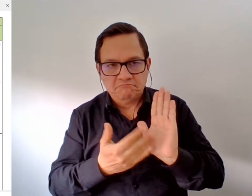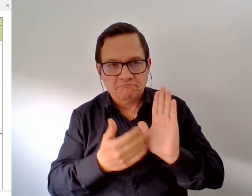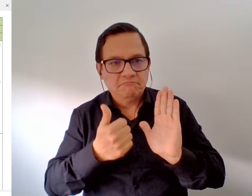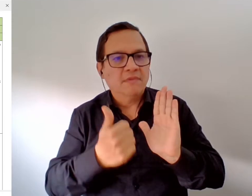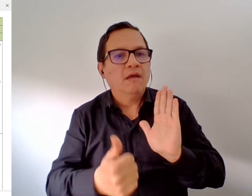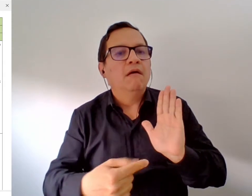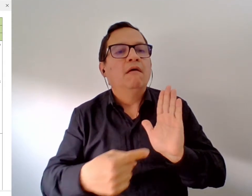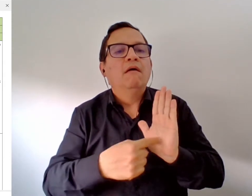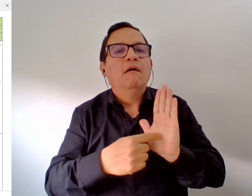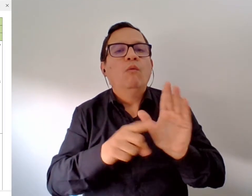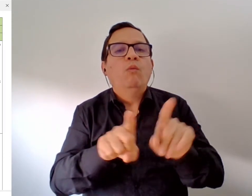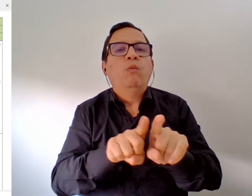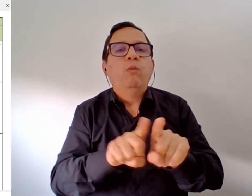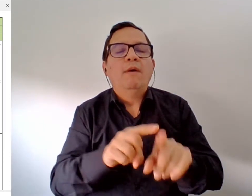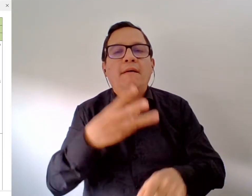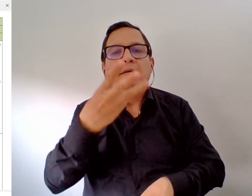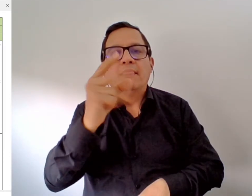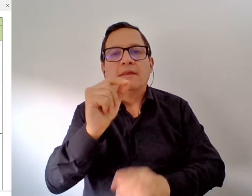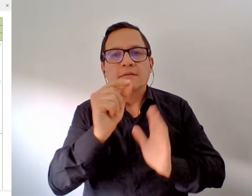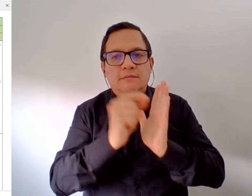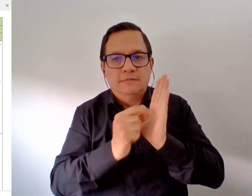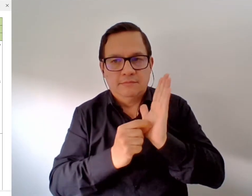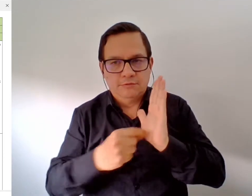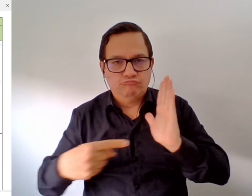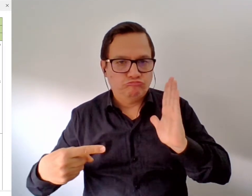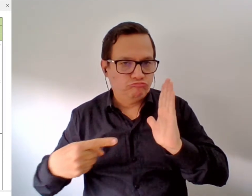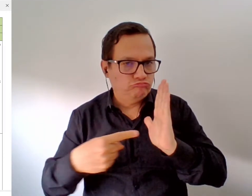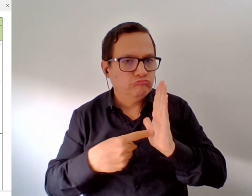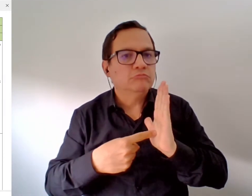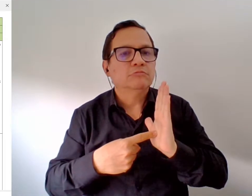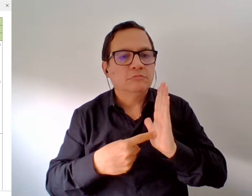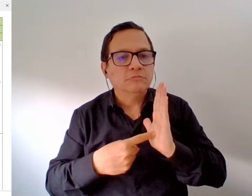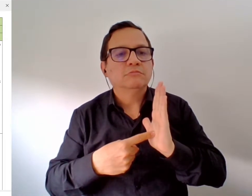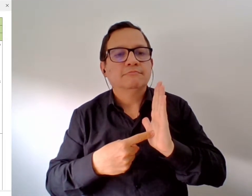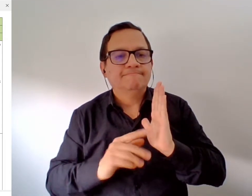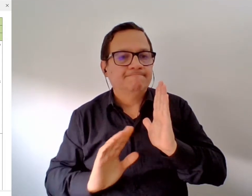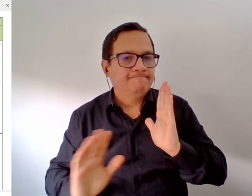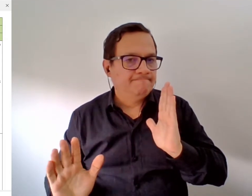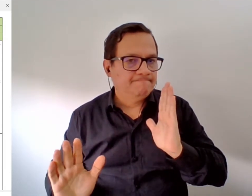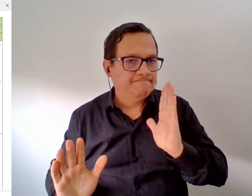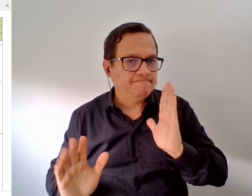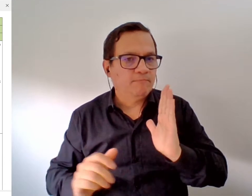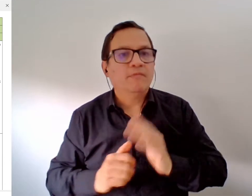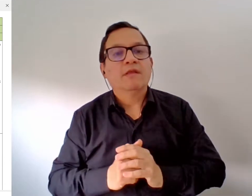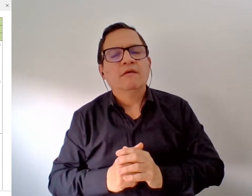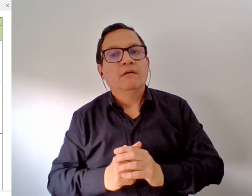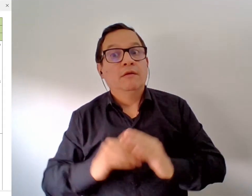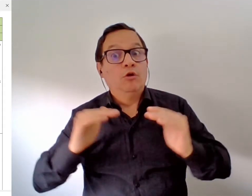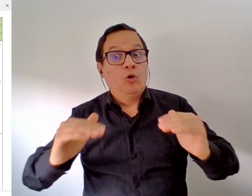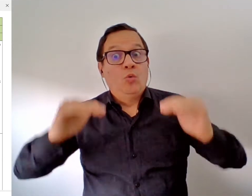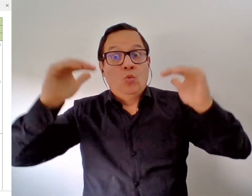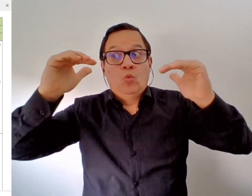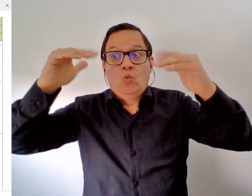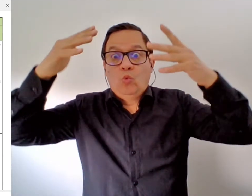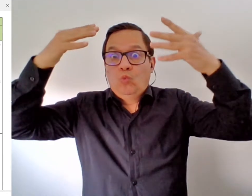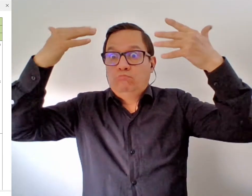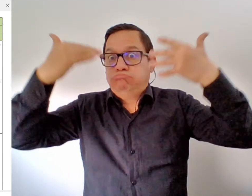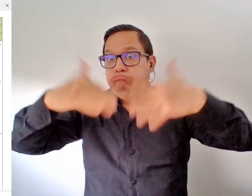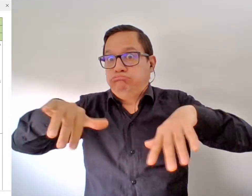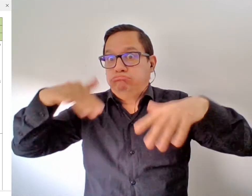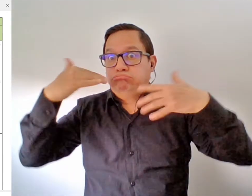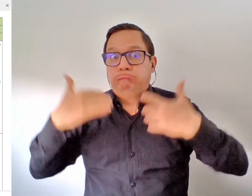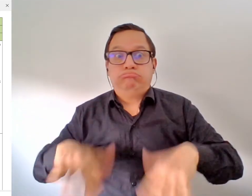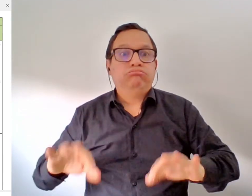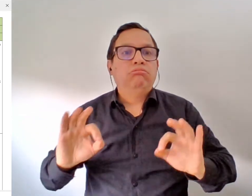Este criterio representa 30 puntos del total de 110 puntos de la actividad.